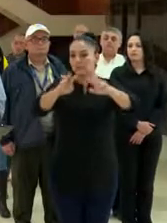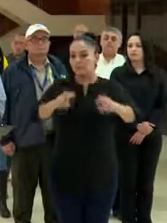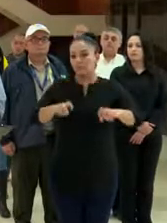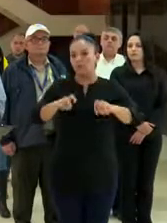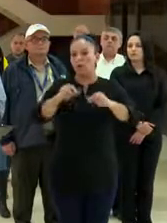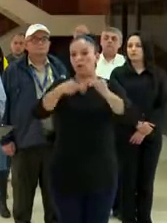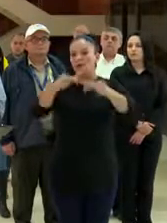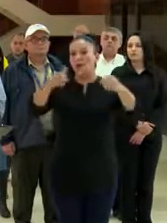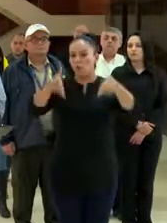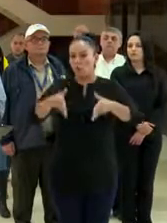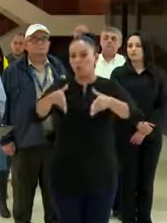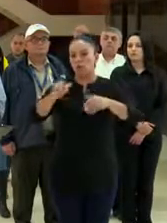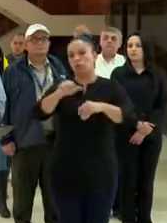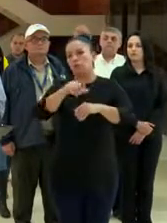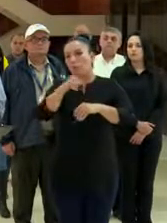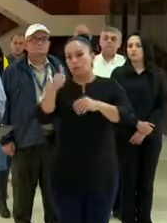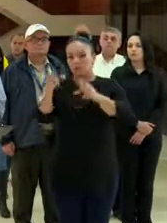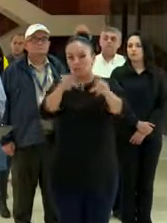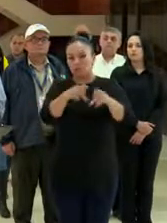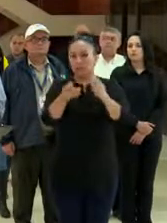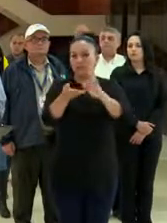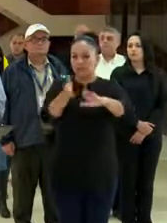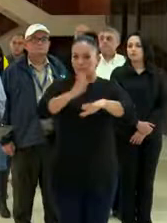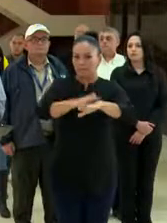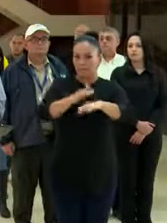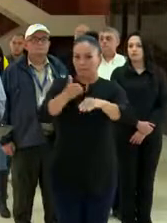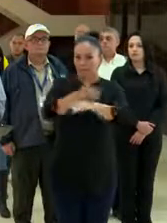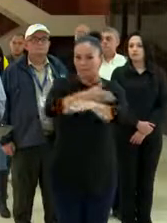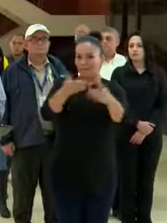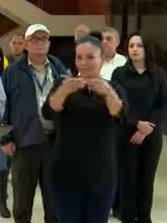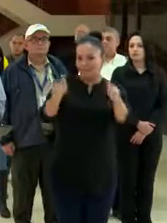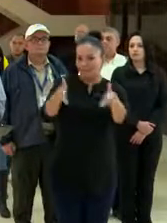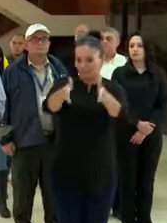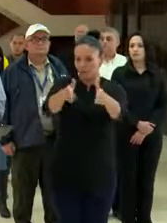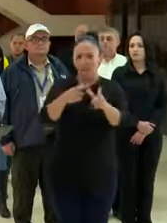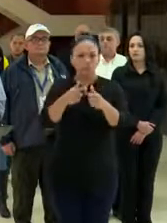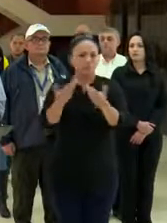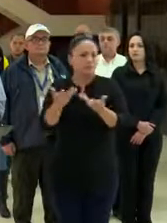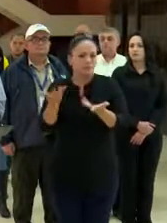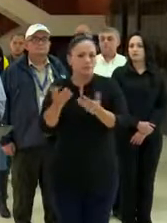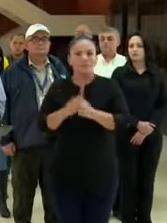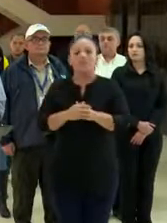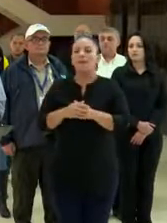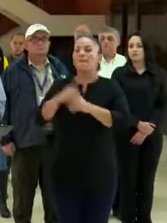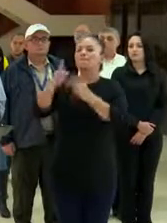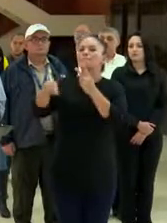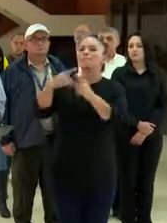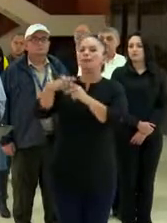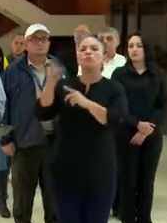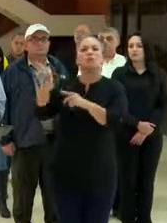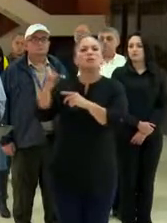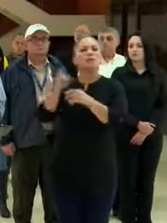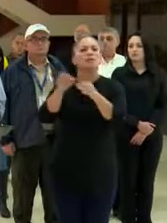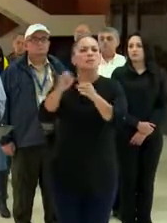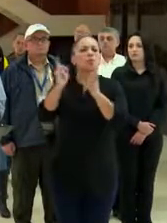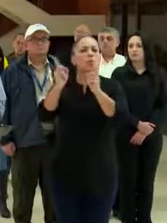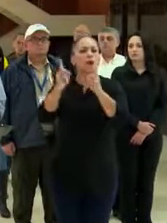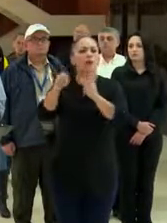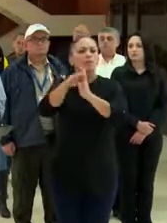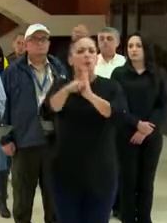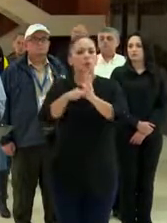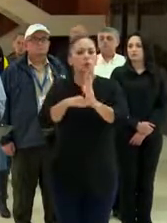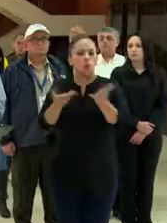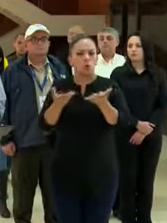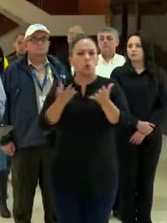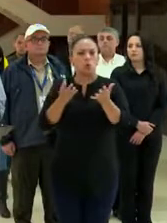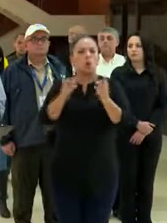y demás antes de abrir nuevamente la ruta. Y perdón, nada más usted nos puede explicar cuál es el protocolo o la cadena de mando